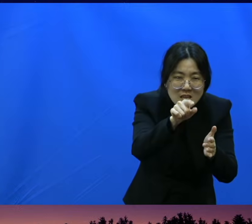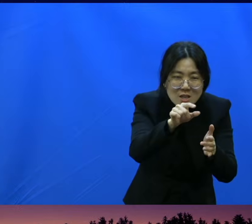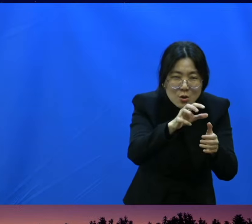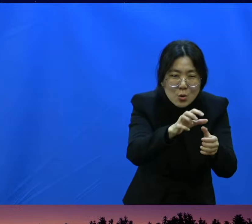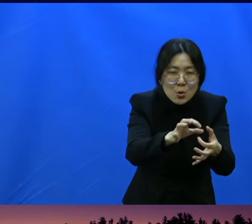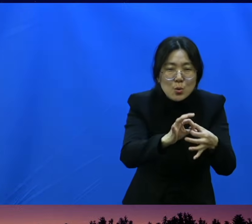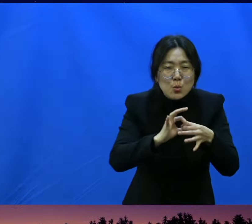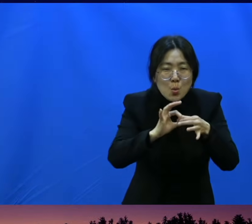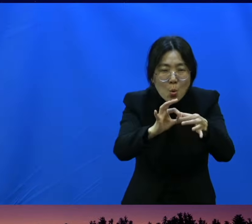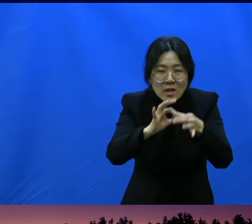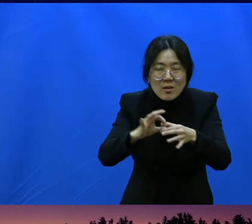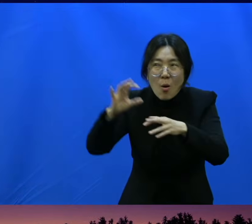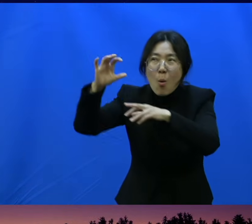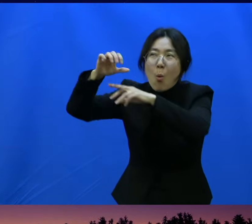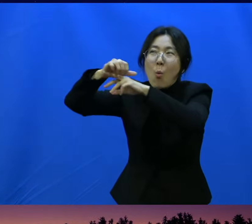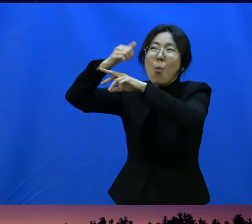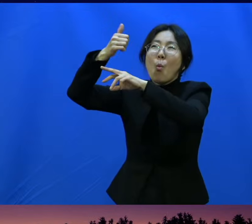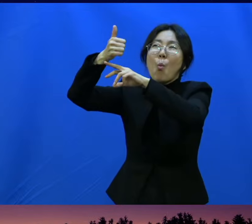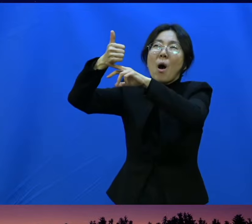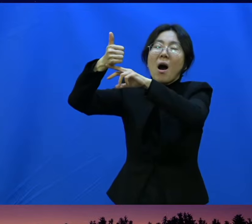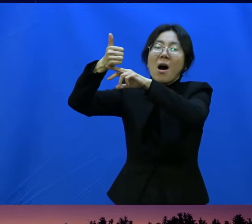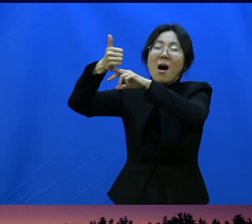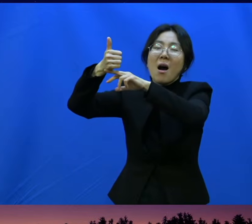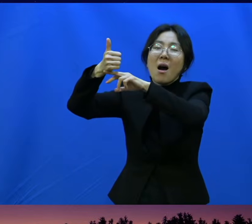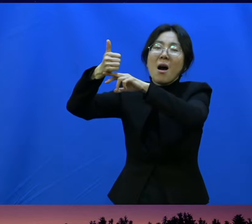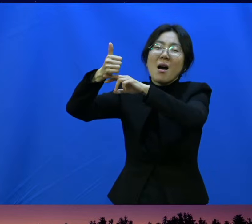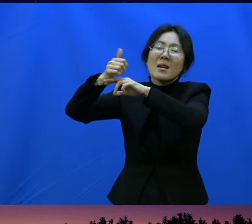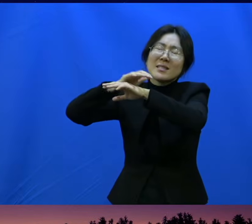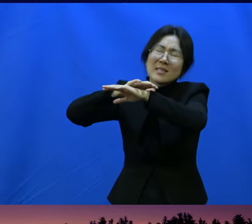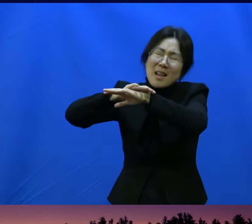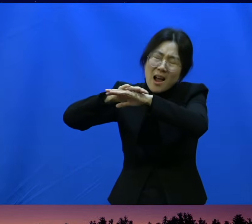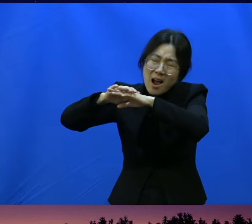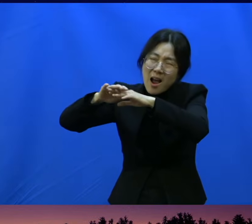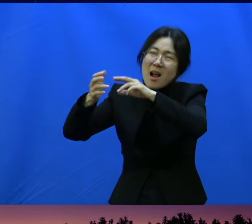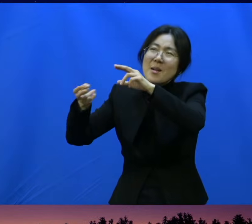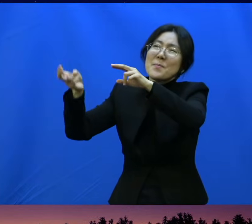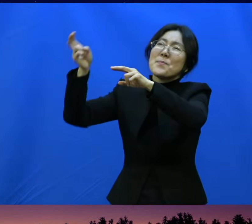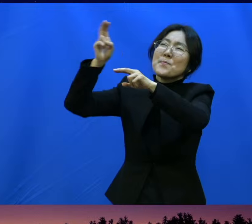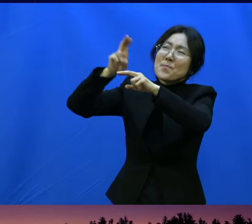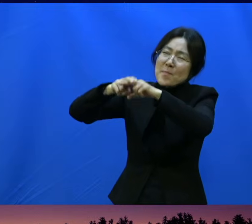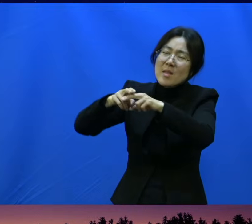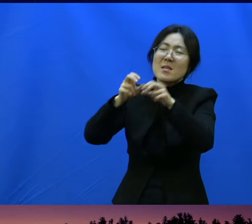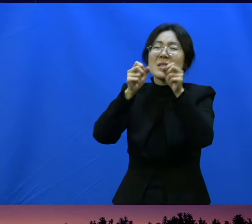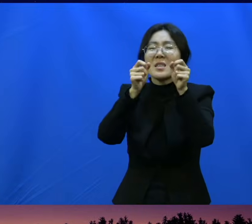아둘람은 하나님이 준비해 놓으신 거예요. 내리막길이 아니라